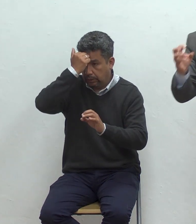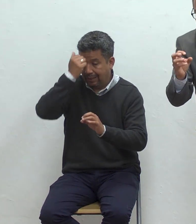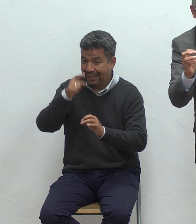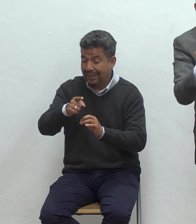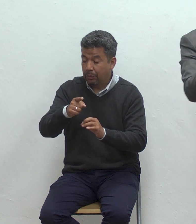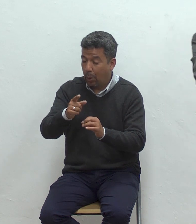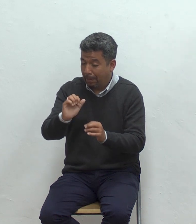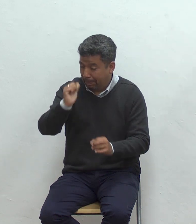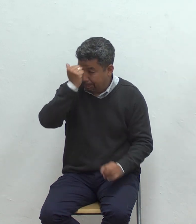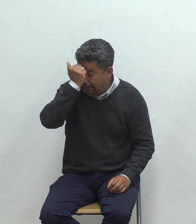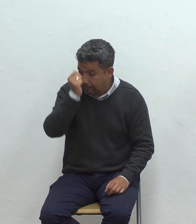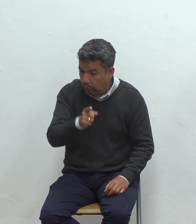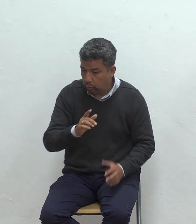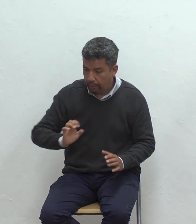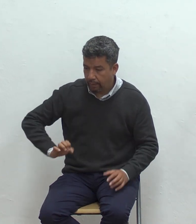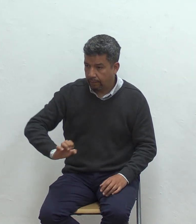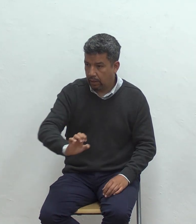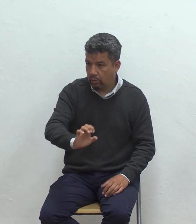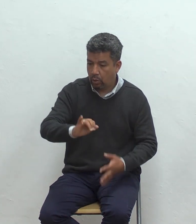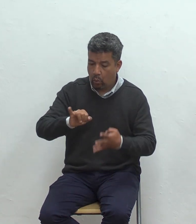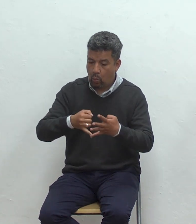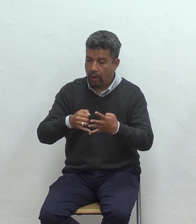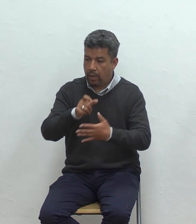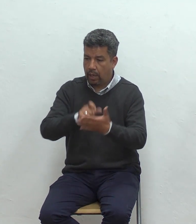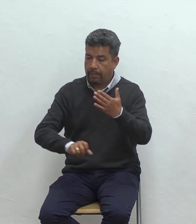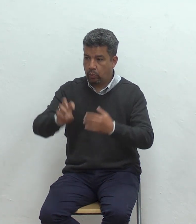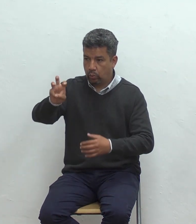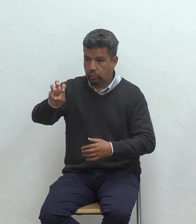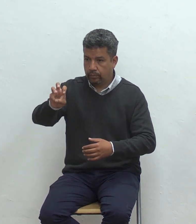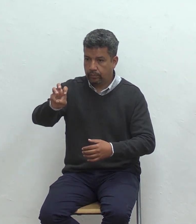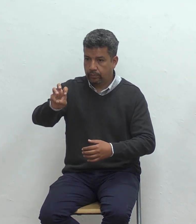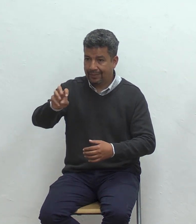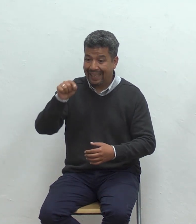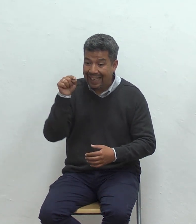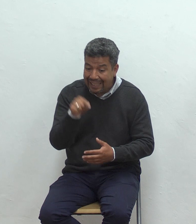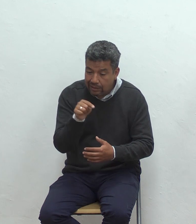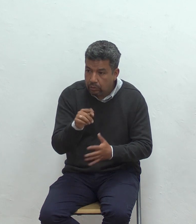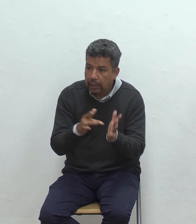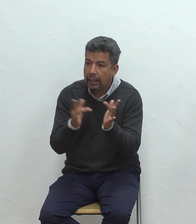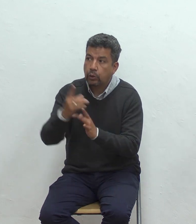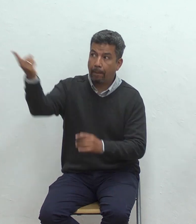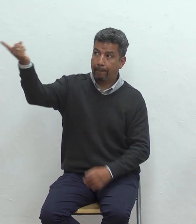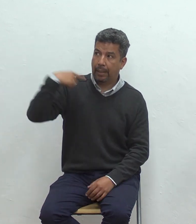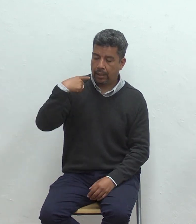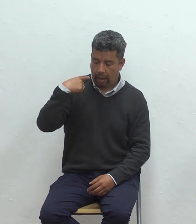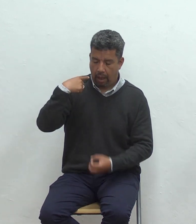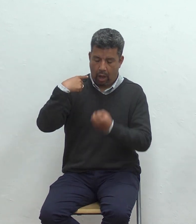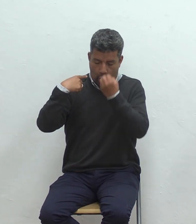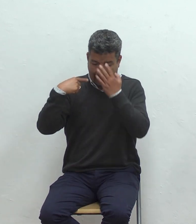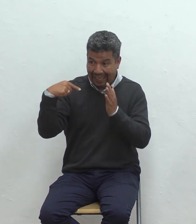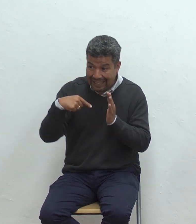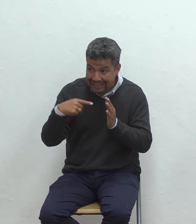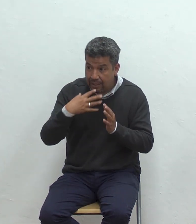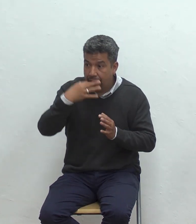el núcleo, el corazón del Evangelio, está en Juan capítulo 8. Esto es lo que Jesús nos mandó a predicar.